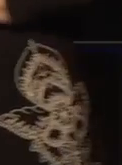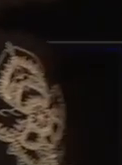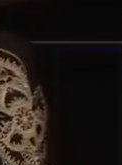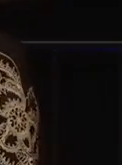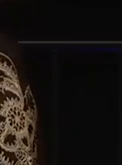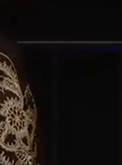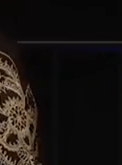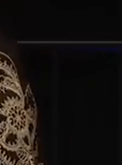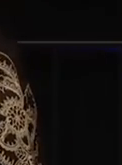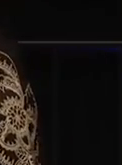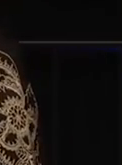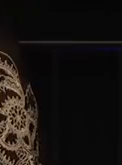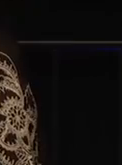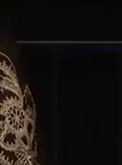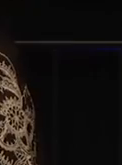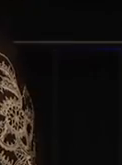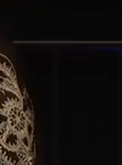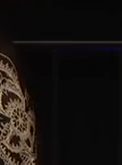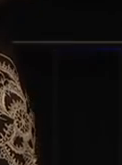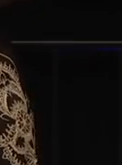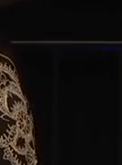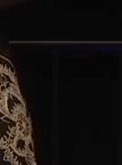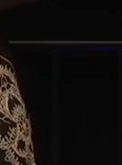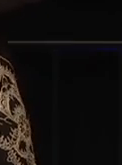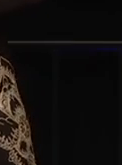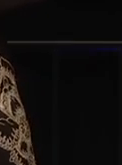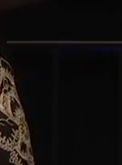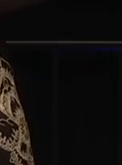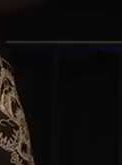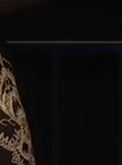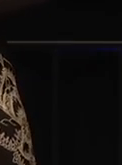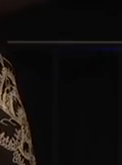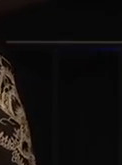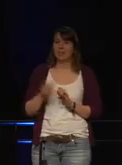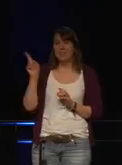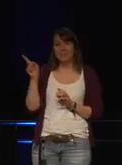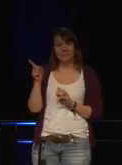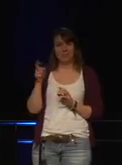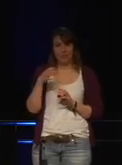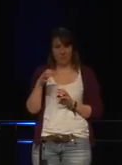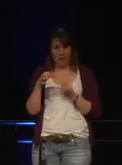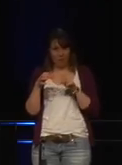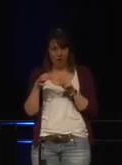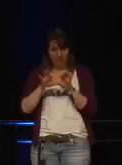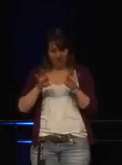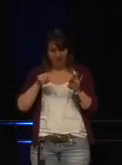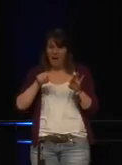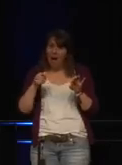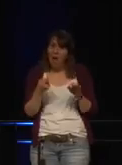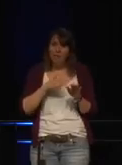es muy, muy insegura. De hecho, este juguete es muy caro.